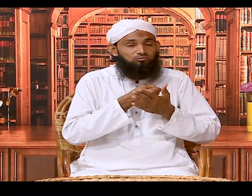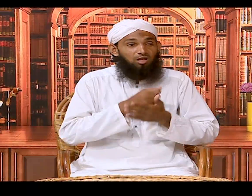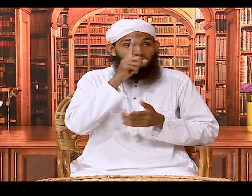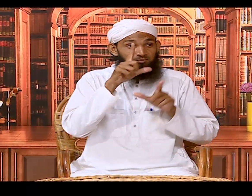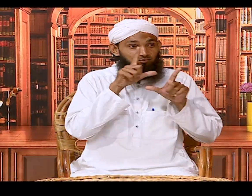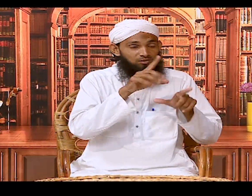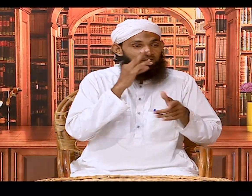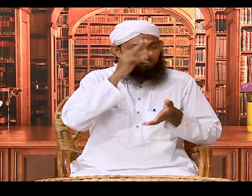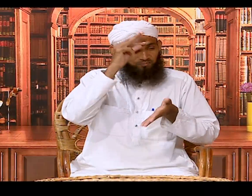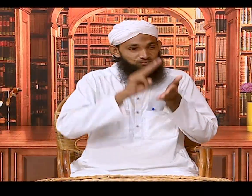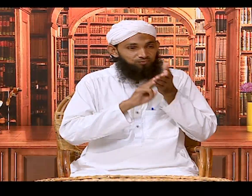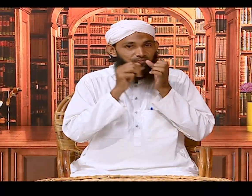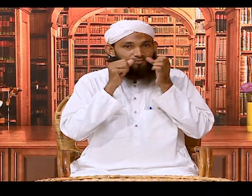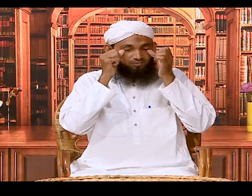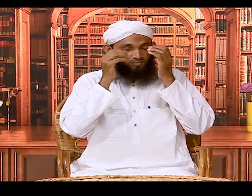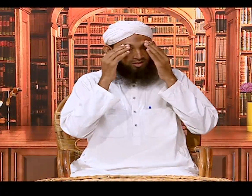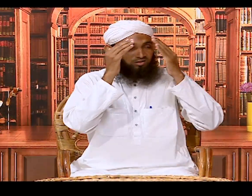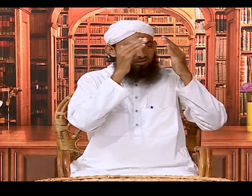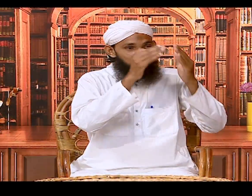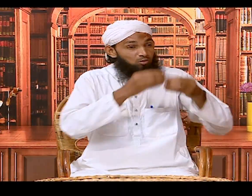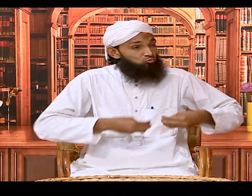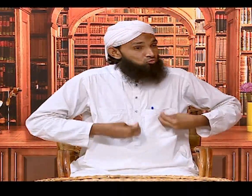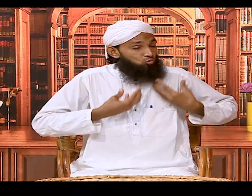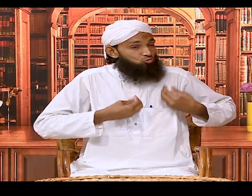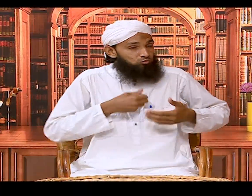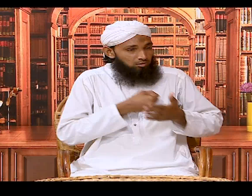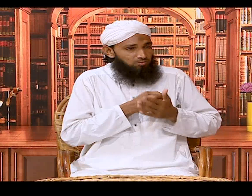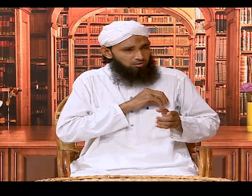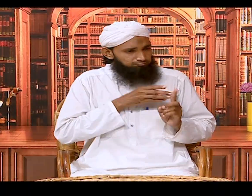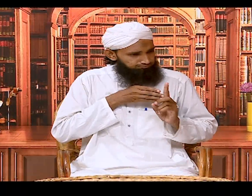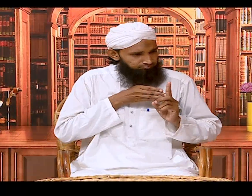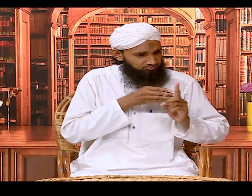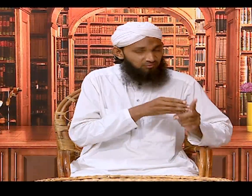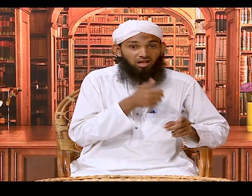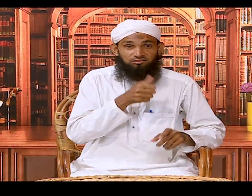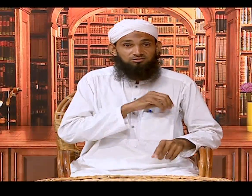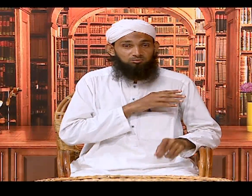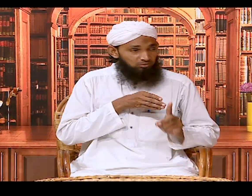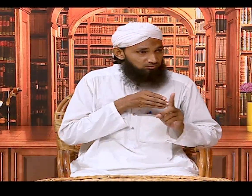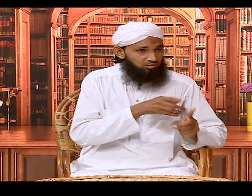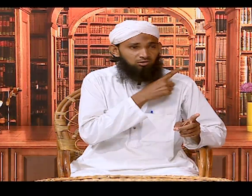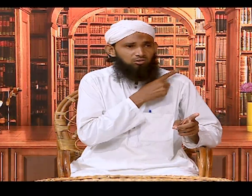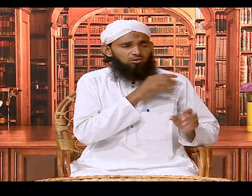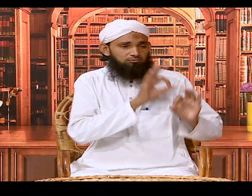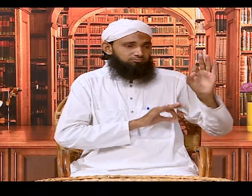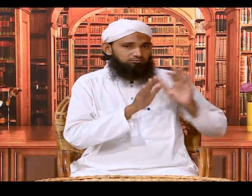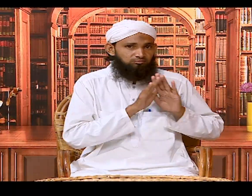سردار انبیاء صلی اللہ علیہ وآلہ وصحبہ وسلم کو راضی کرنے کی کوشش کریں، نیک کام کریں، گناہوں سے